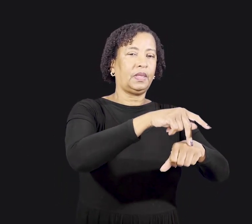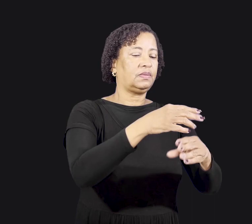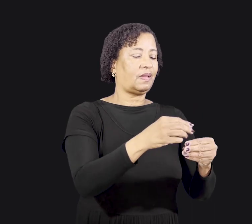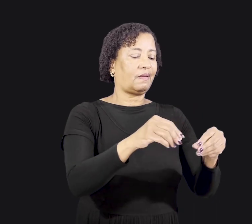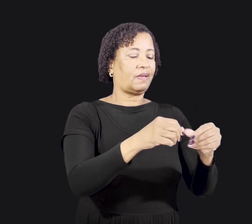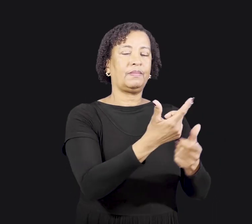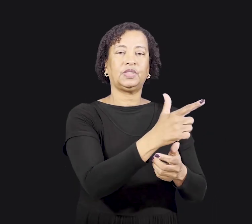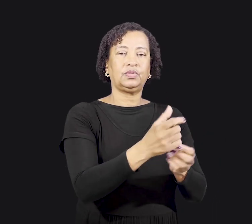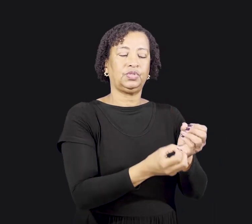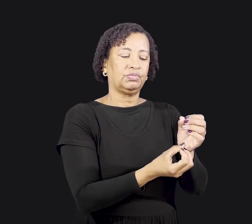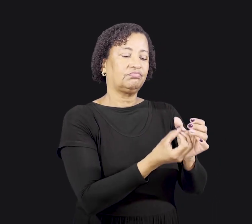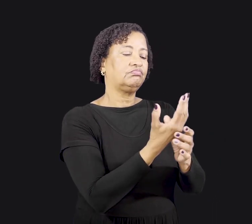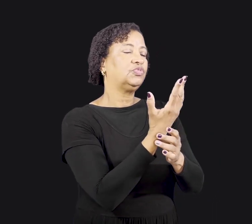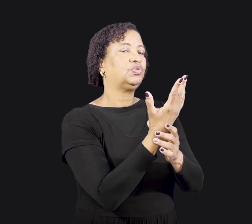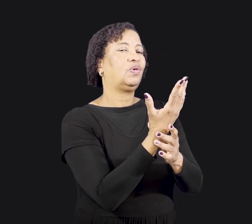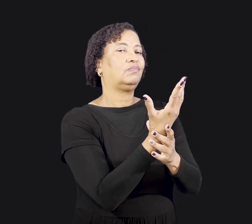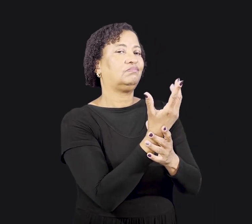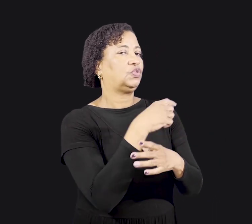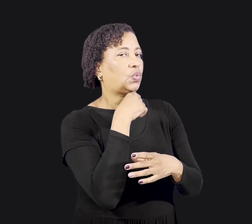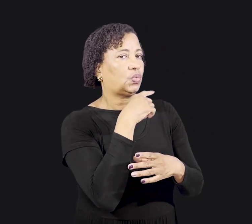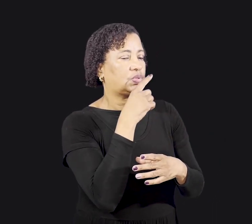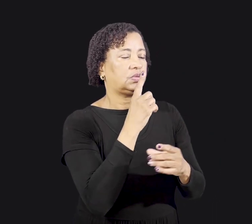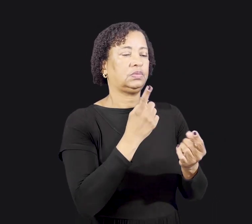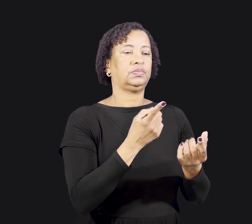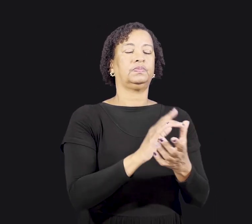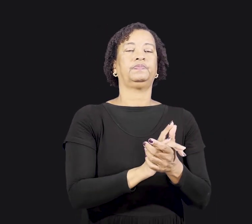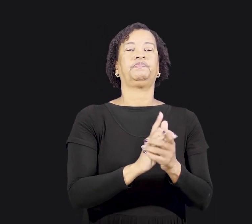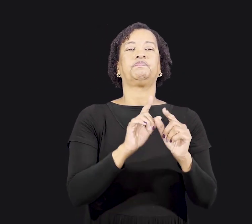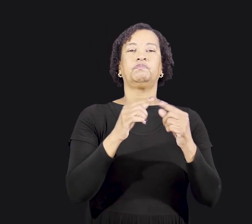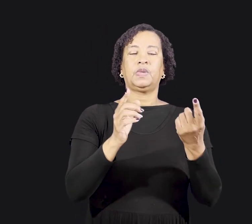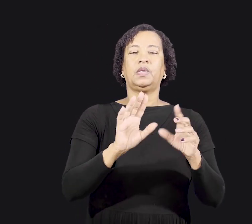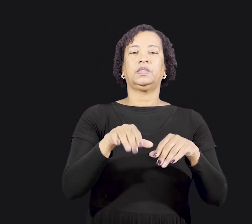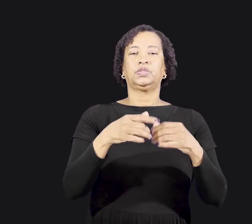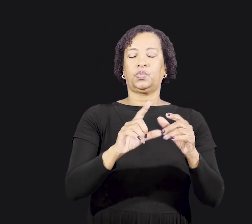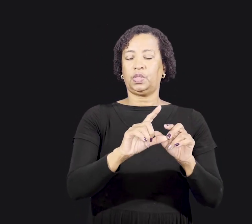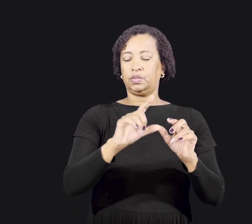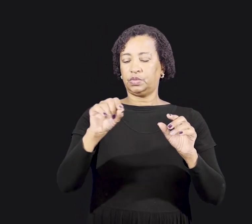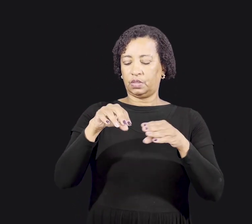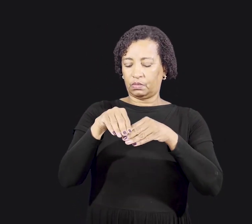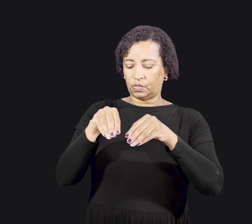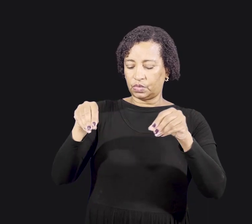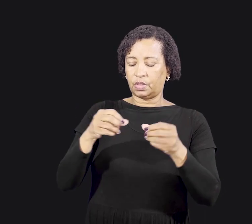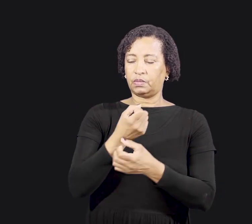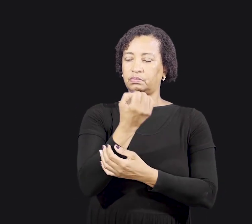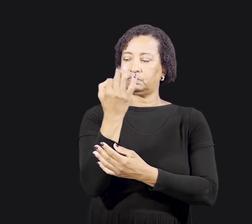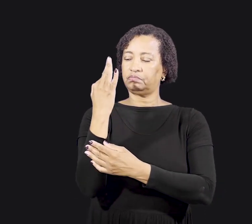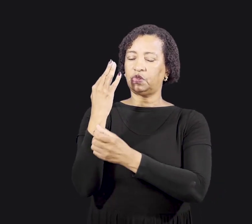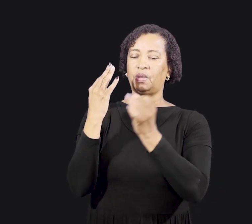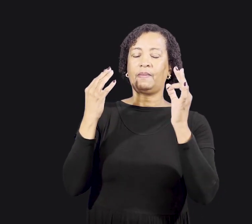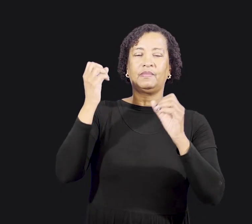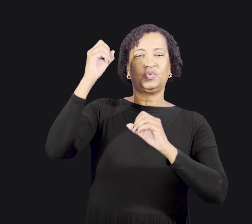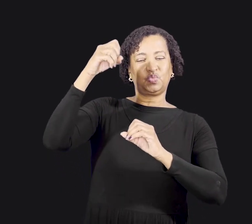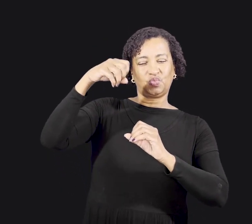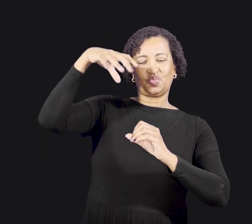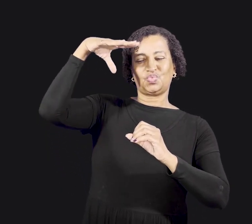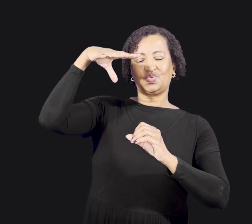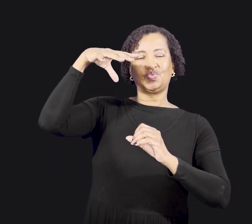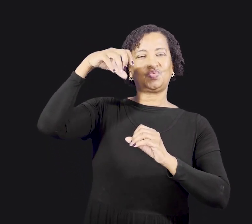terra, e logo brotou, porque a terra não era profunda. Mas, quando saiu o sol, as plantas se queimaram e secaram, porque